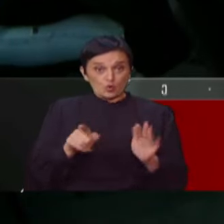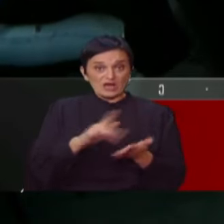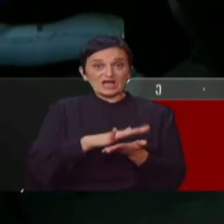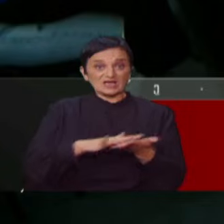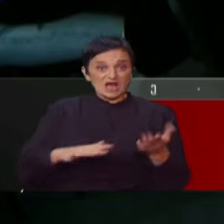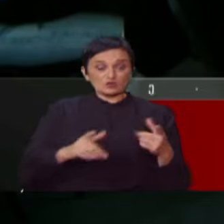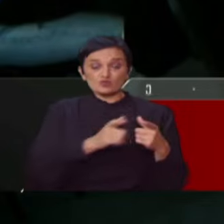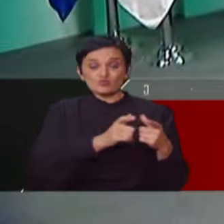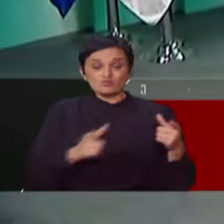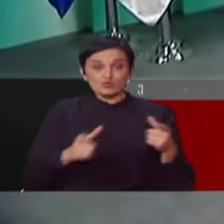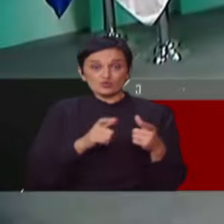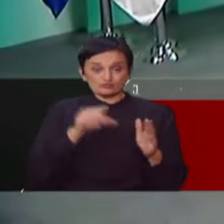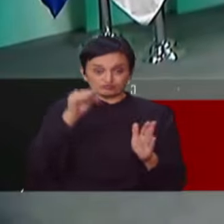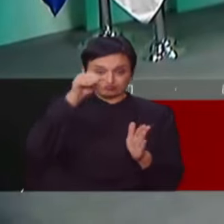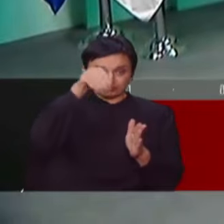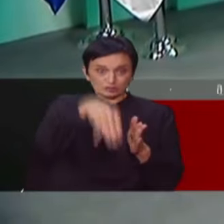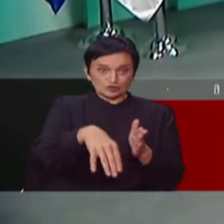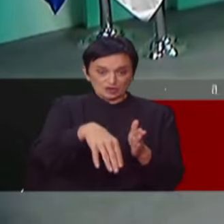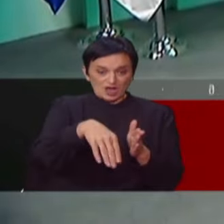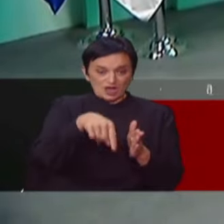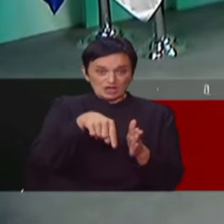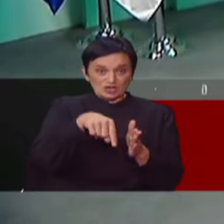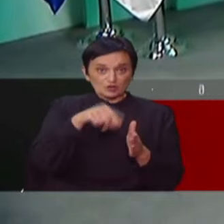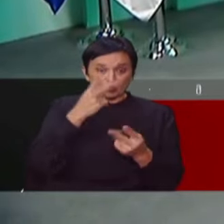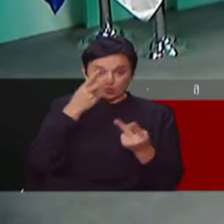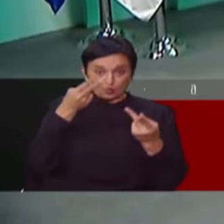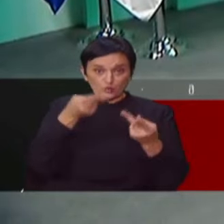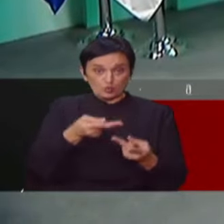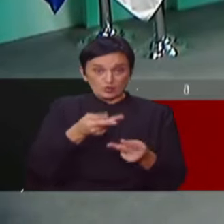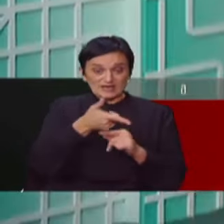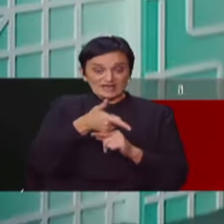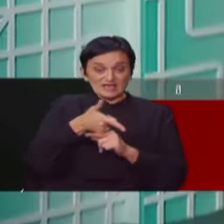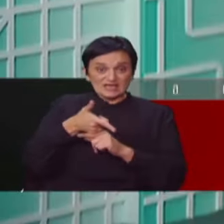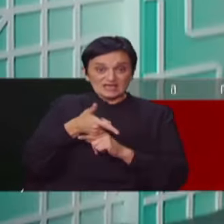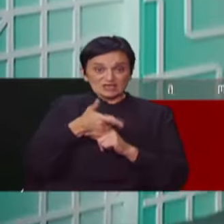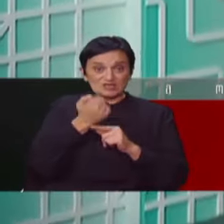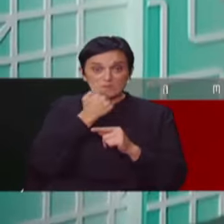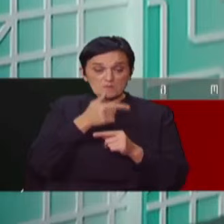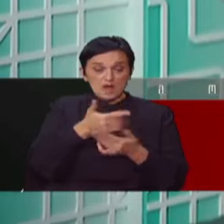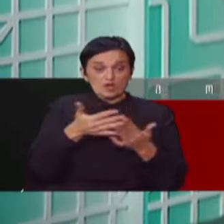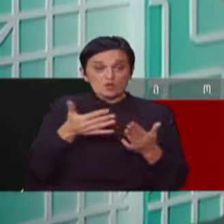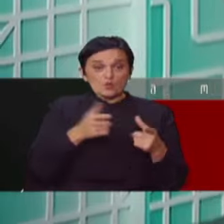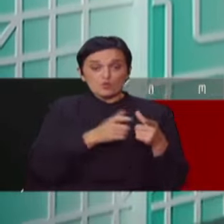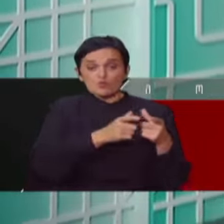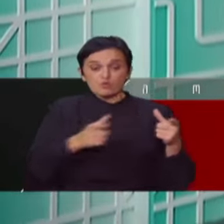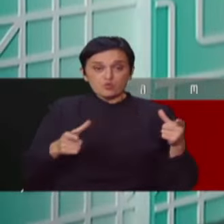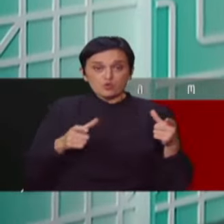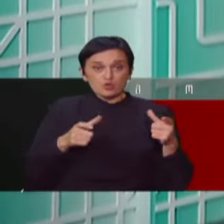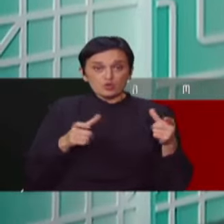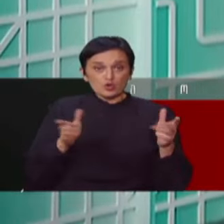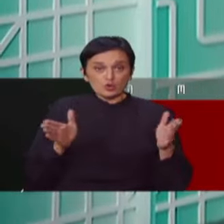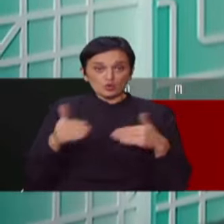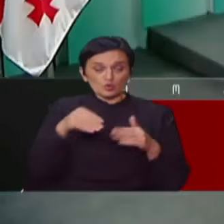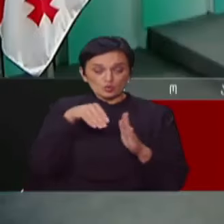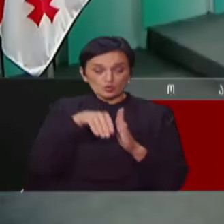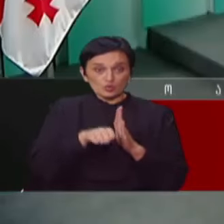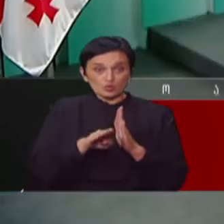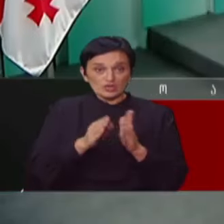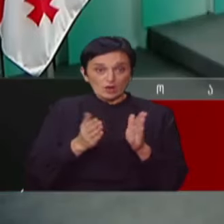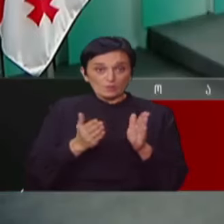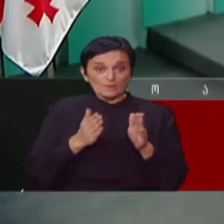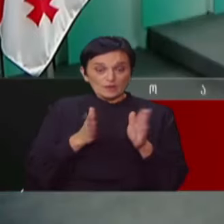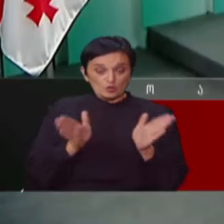ის ბიულეტენები, რომელიც ჩაიყარა და რასაც მივადევნეთ თვალი გადაღებულ ვიდეო მასალაზე, ეს ბიულეტენები ყურში ჩაიყარა კონვერტების მიხედვით და